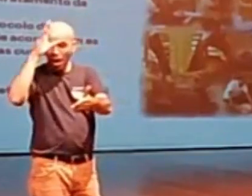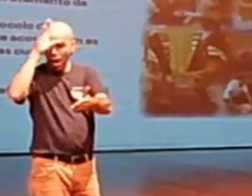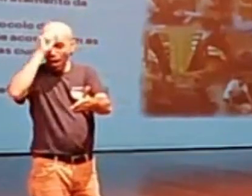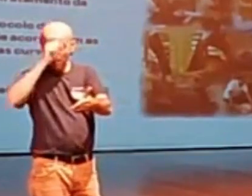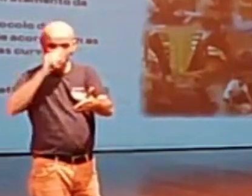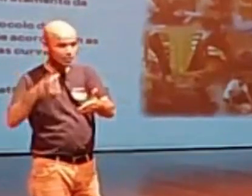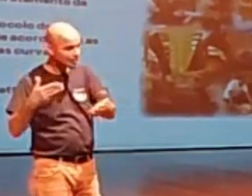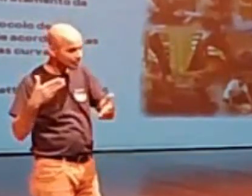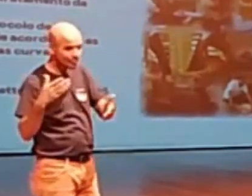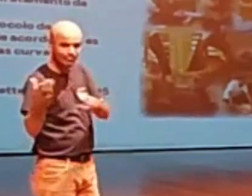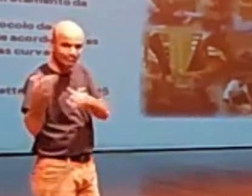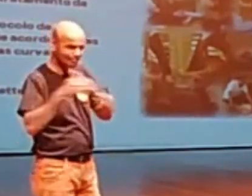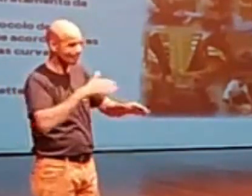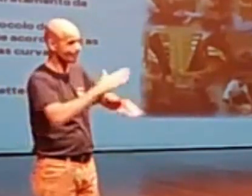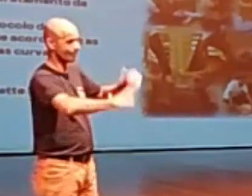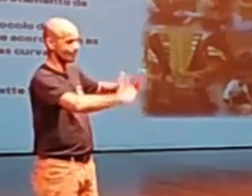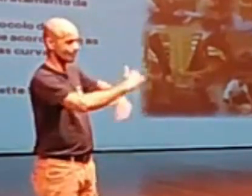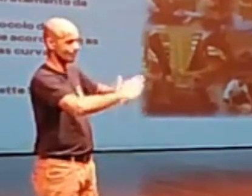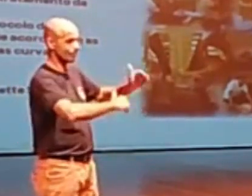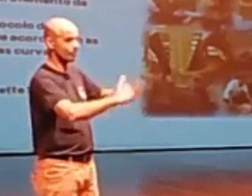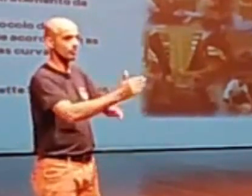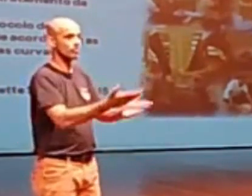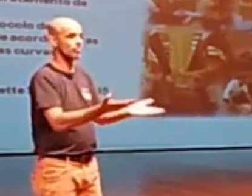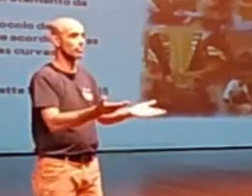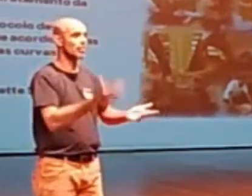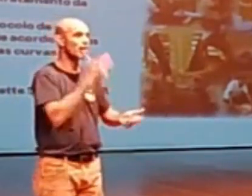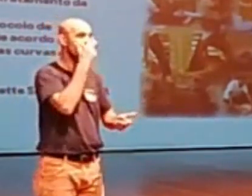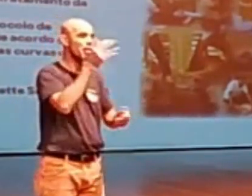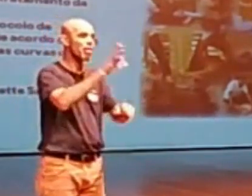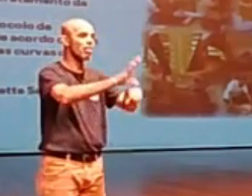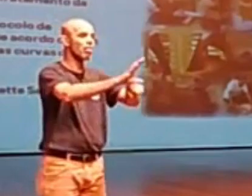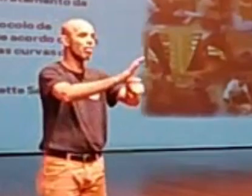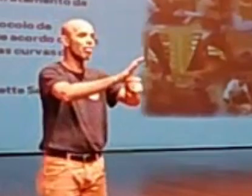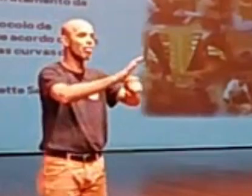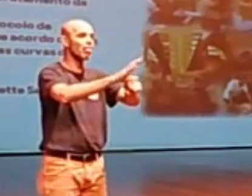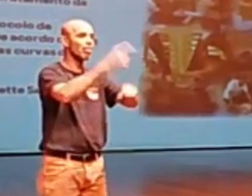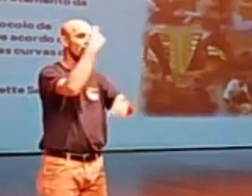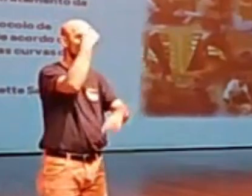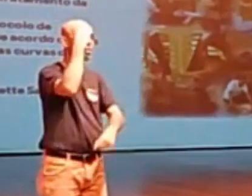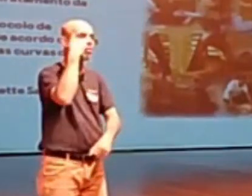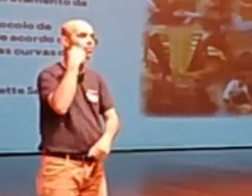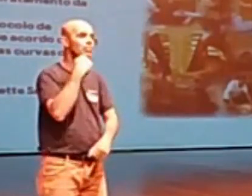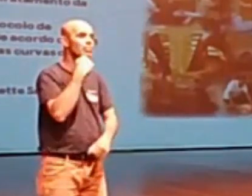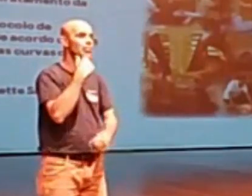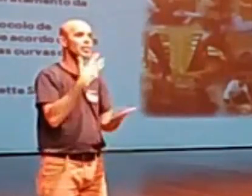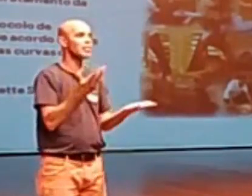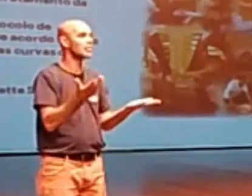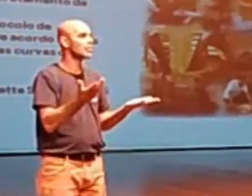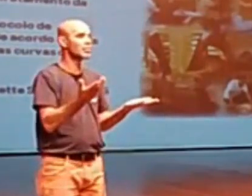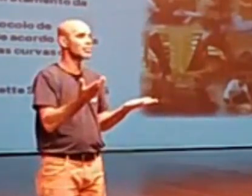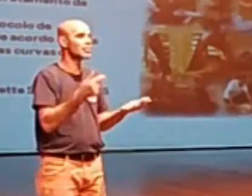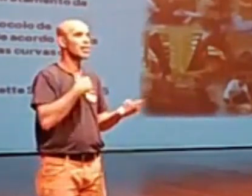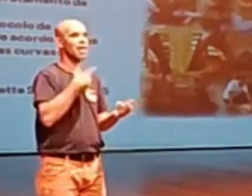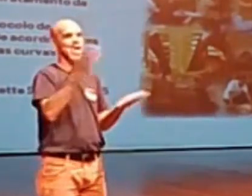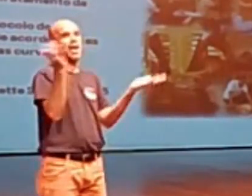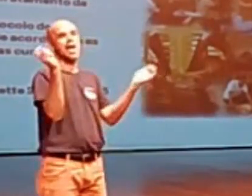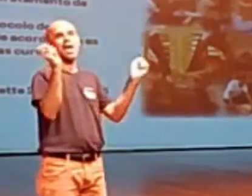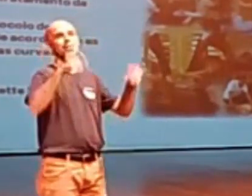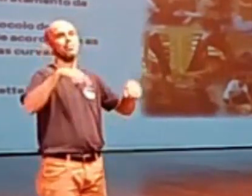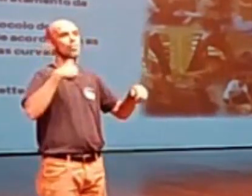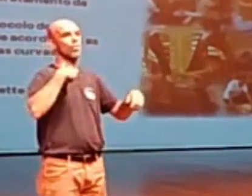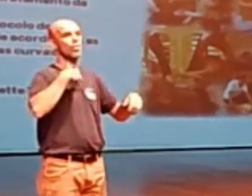específicos. Parece que se você fez um cursinho de meia hora ou assistiu uma palestra ou a minha palestra, você vai